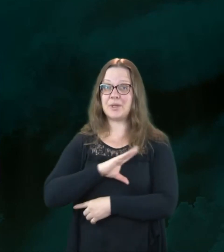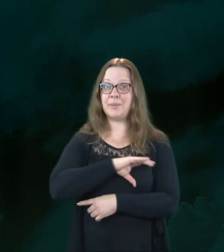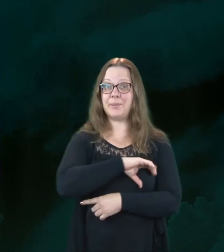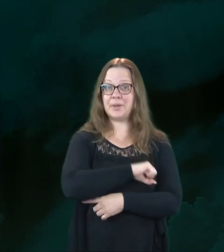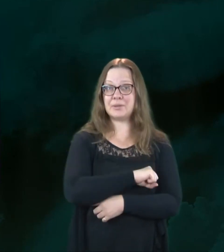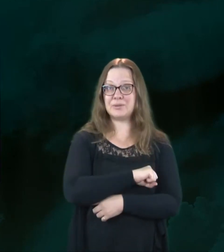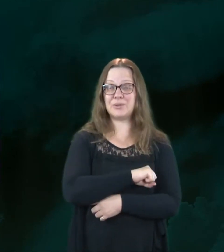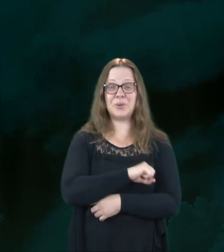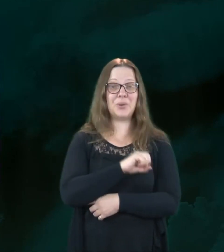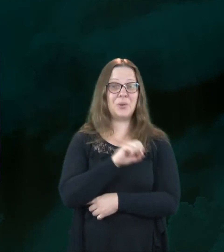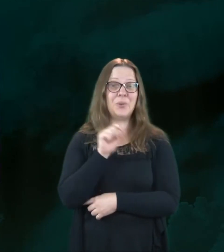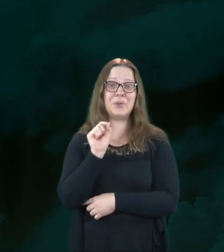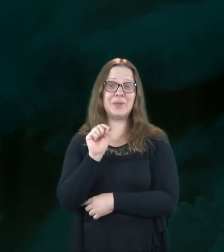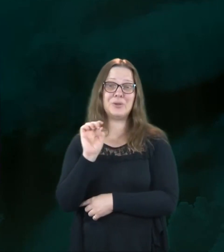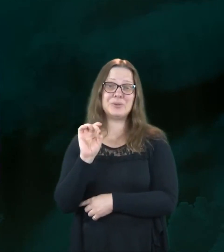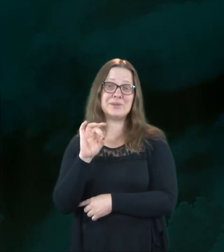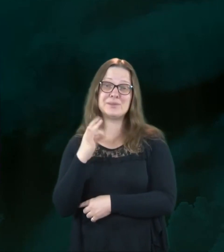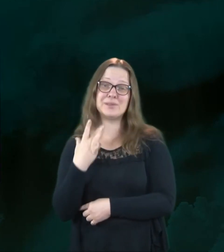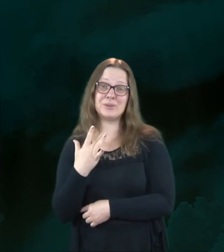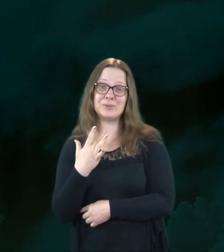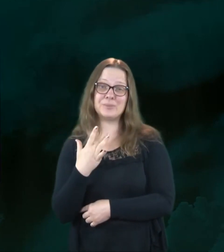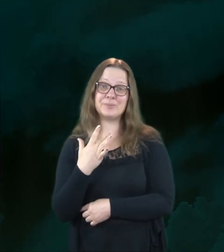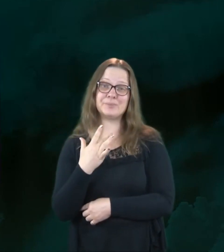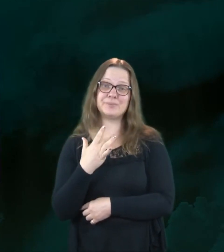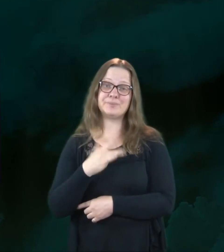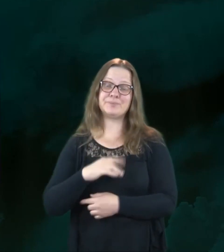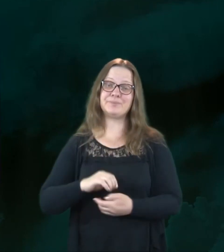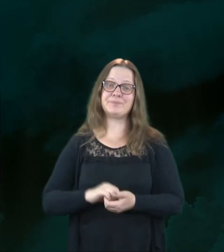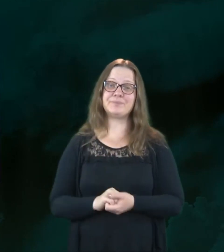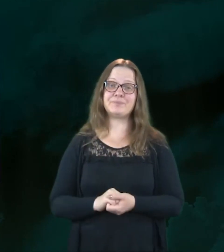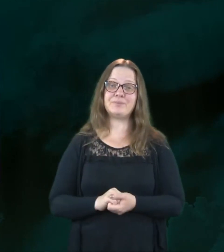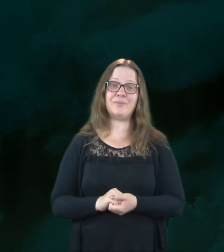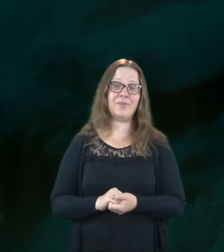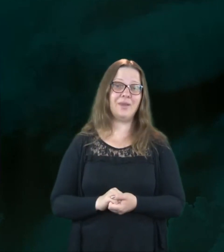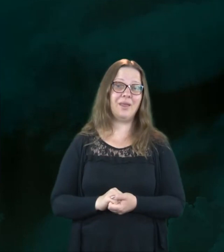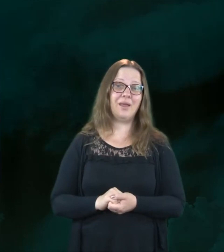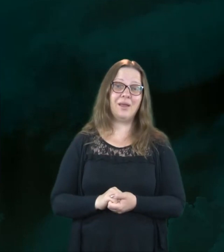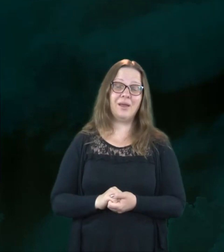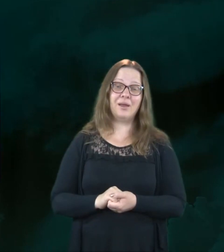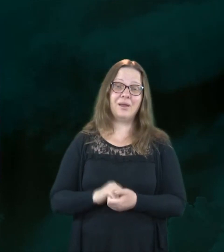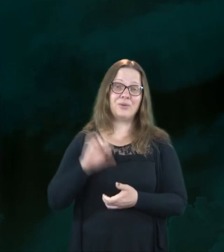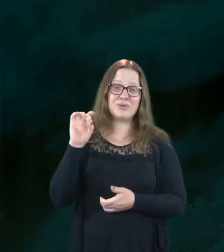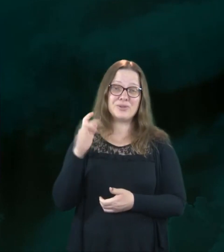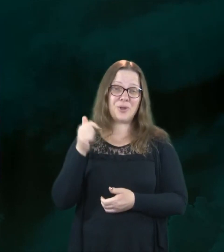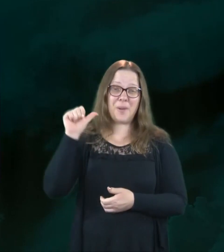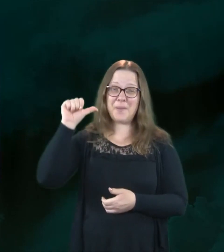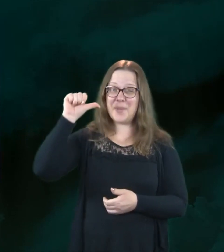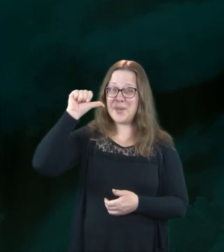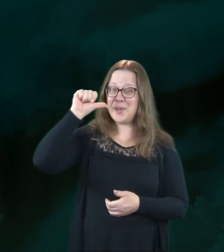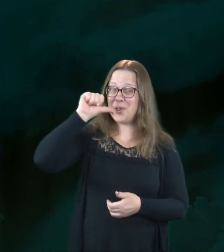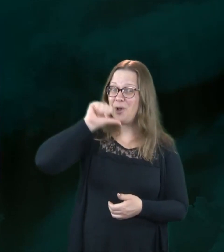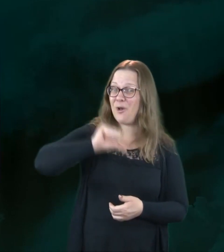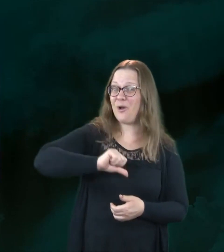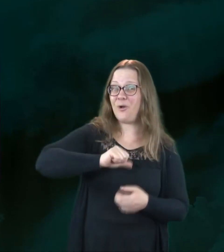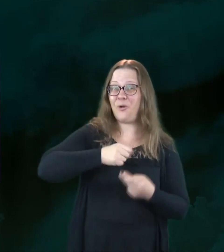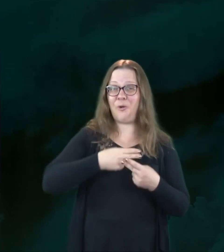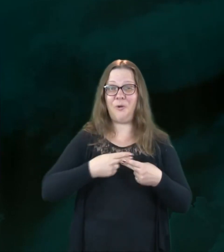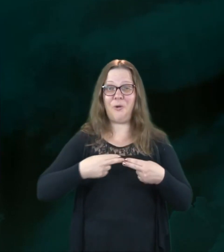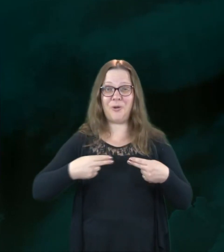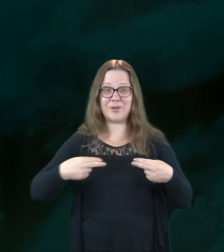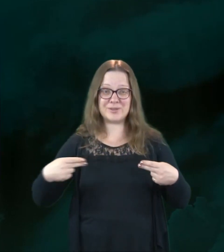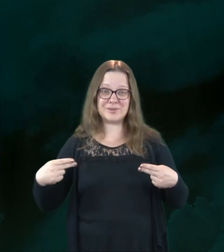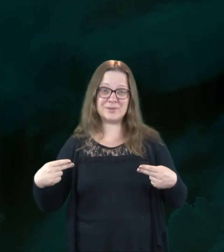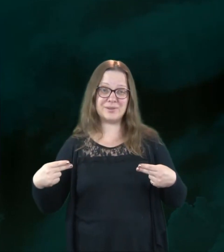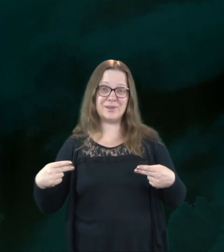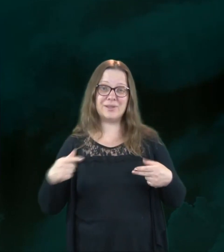a maior tragédia do universo entre os seres humanos.